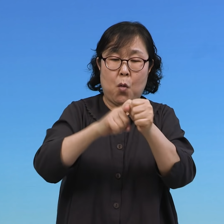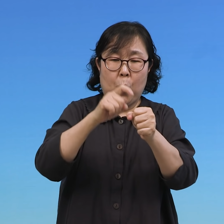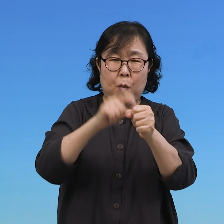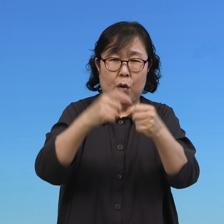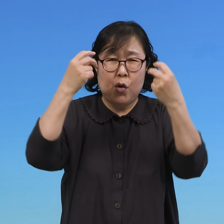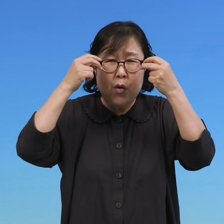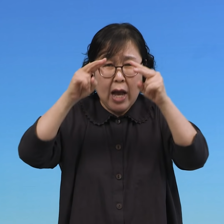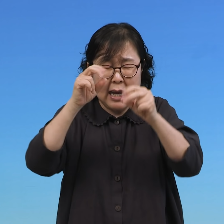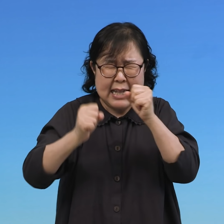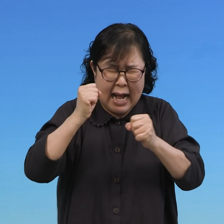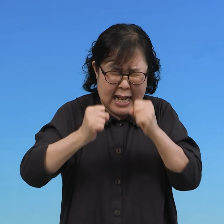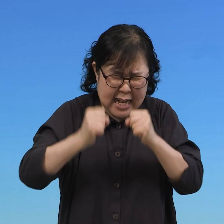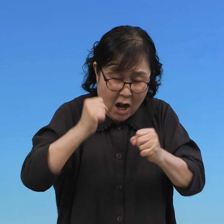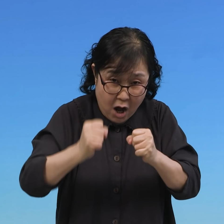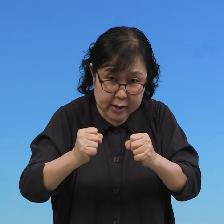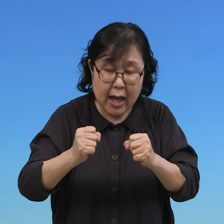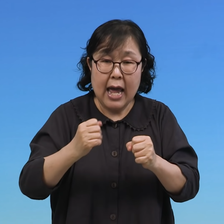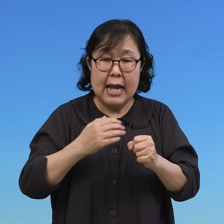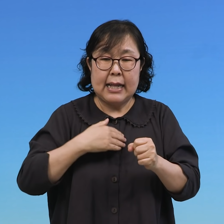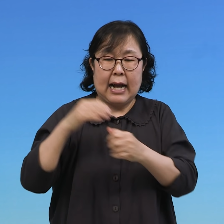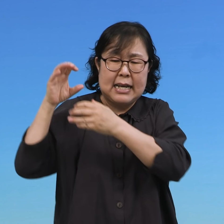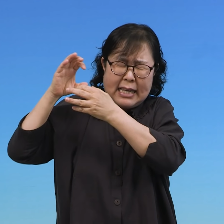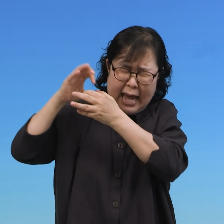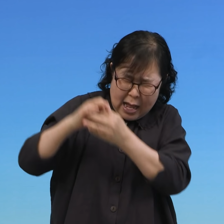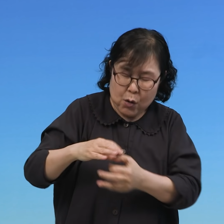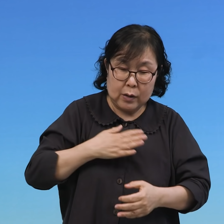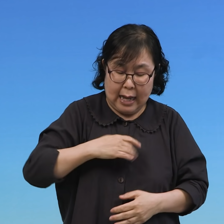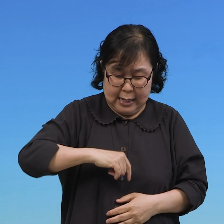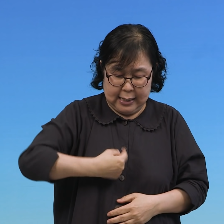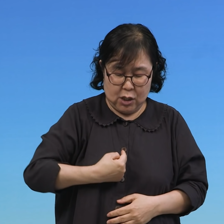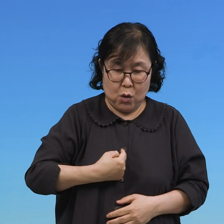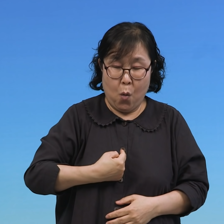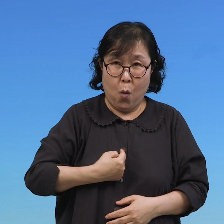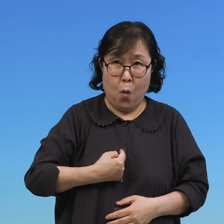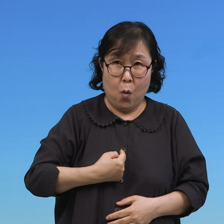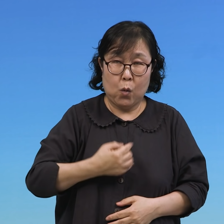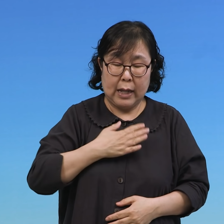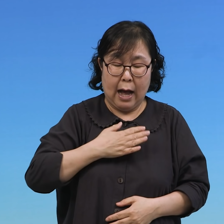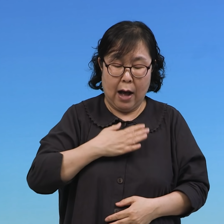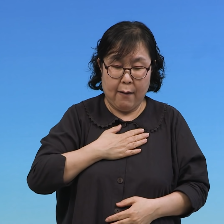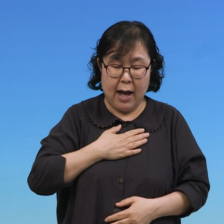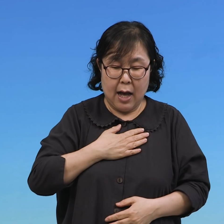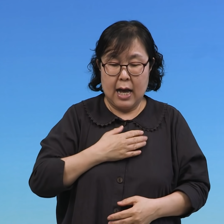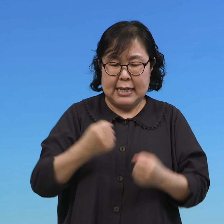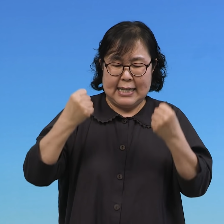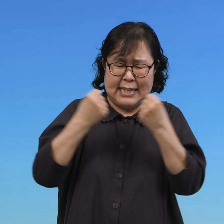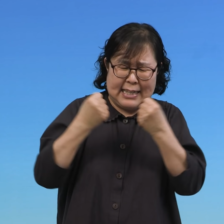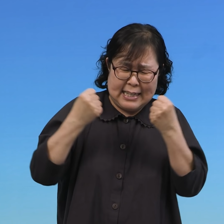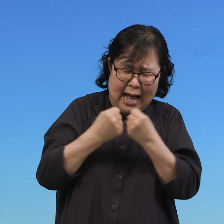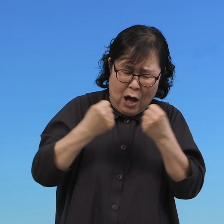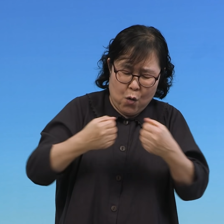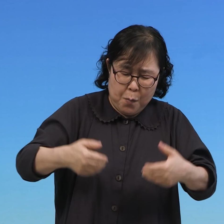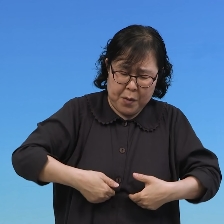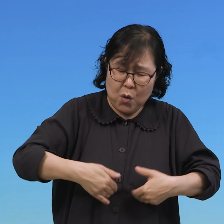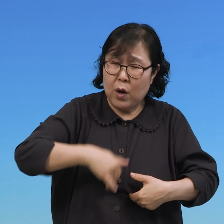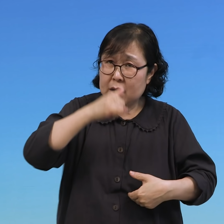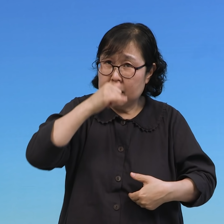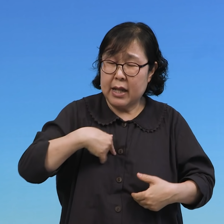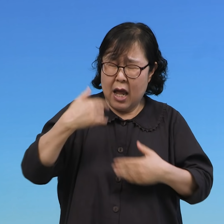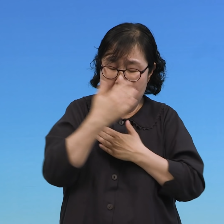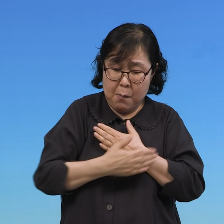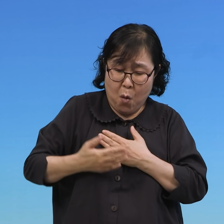우리가 목표를 향해 달리는데 끊임없이 내 자아와 싸워야 된다고 사도 바울 이런 표현을 쓰는데 내가 오늘 글에 보니까